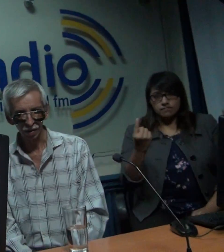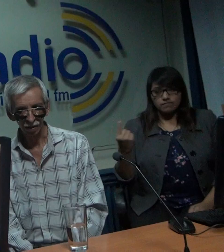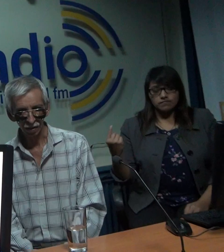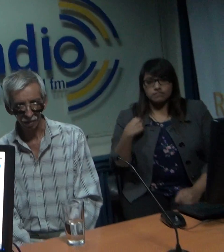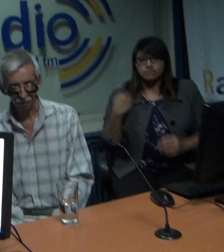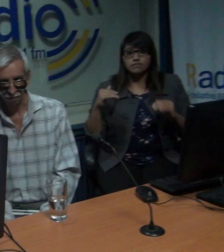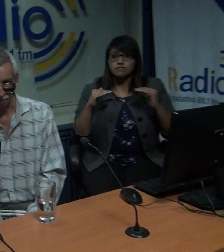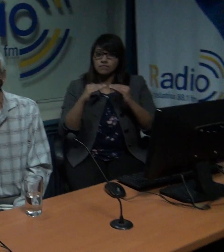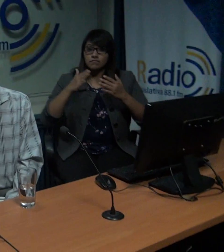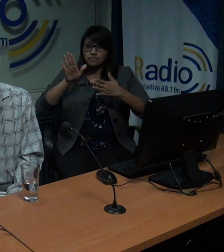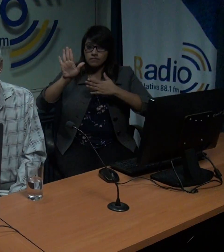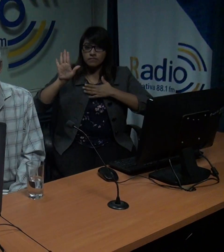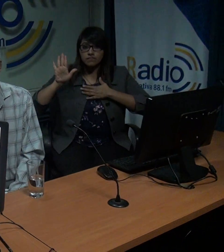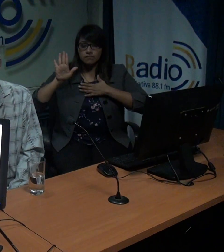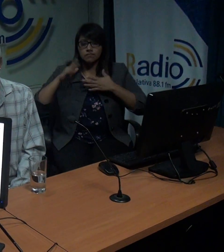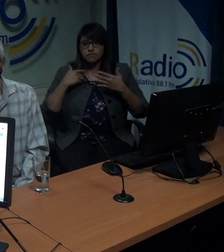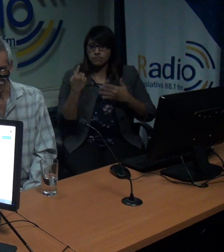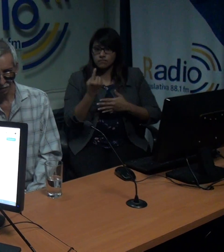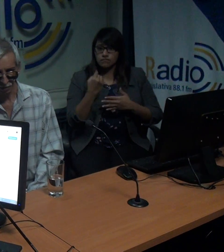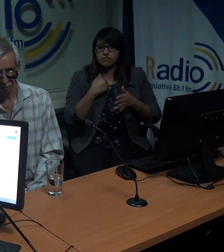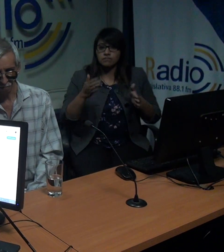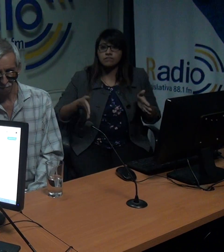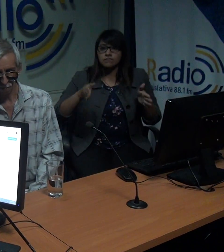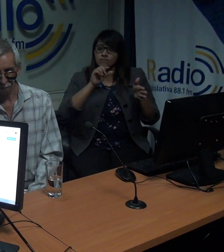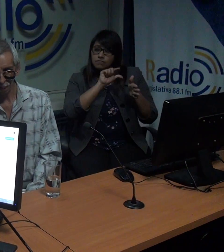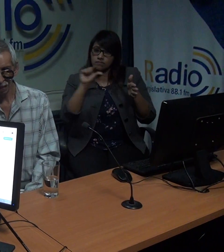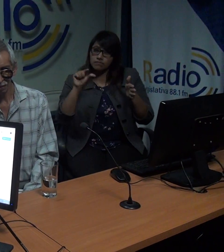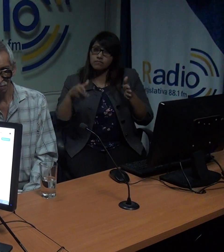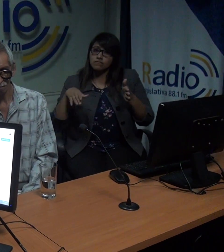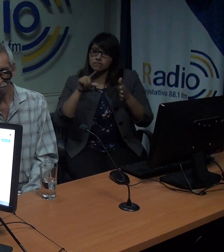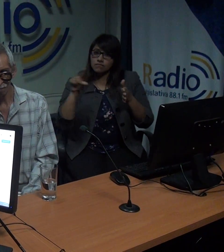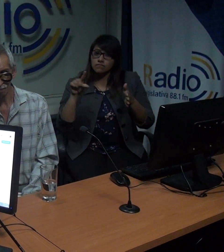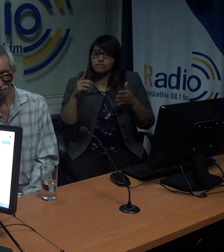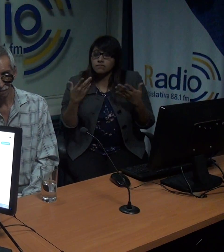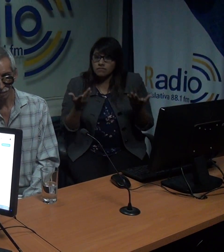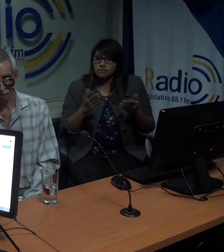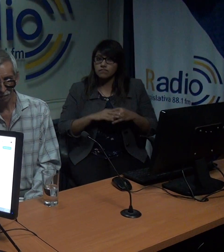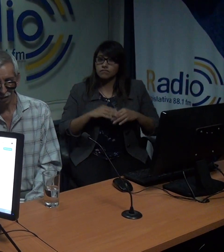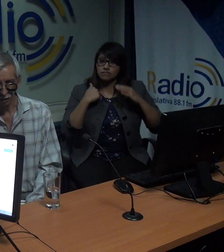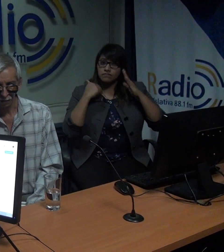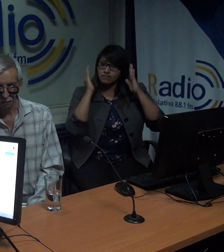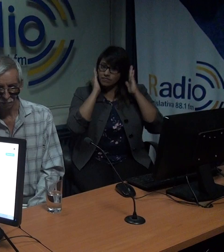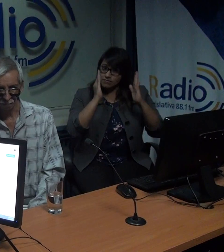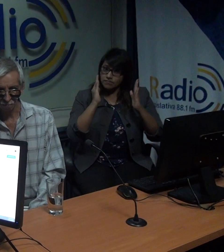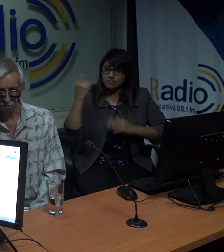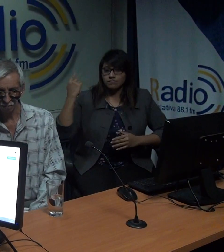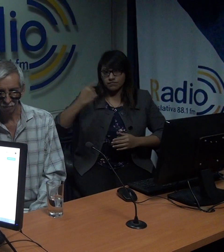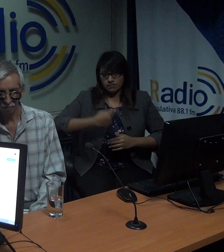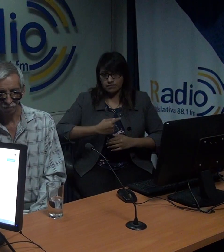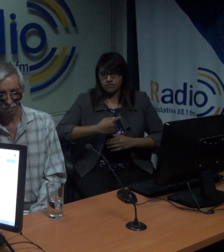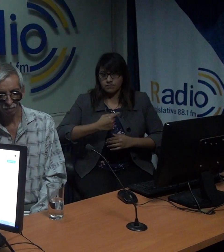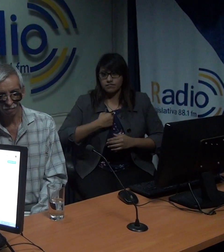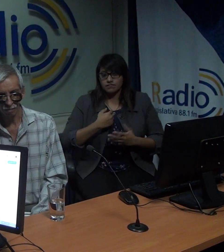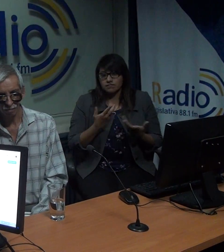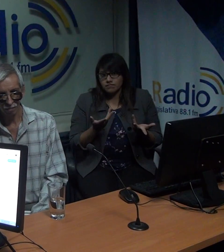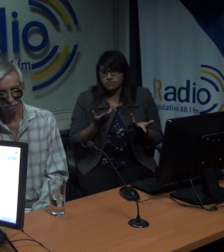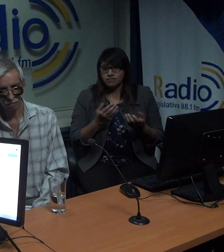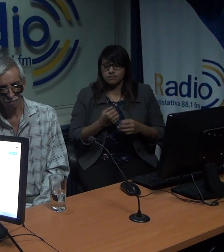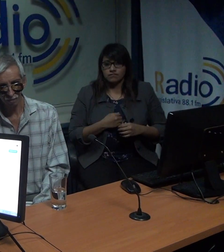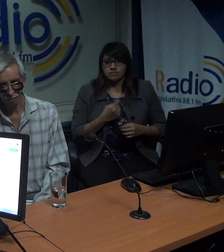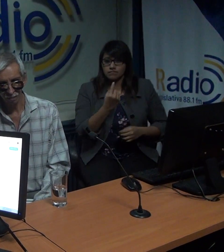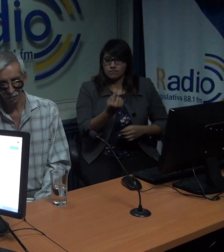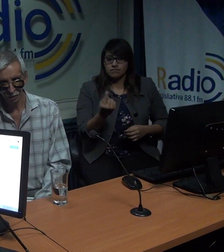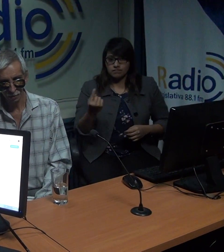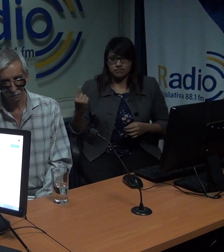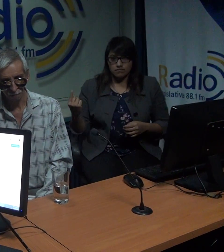un compromiso, no solamente las instituciones que tienen el mandato de atender este tipo de condiciones son